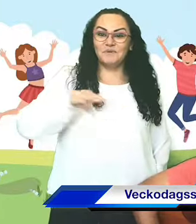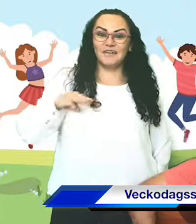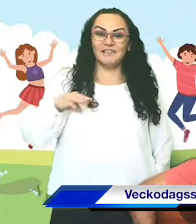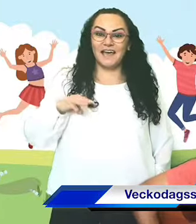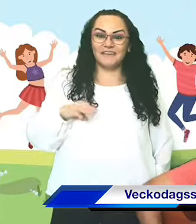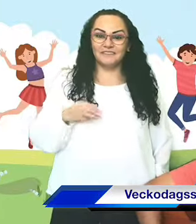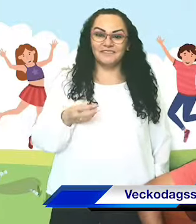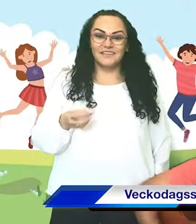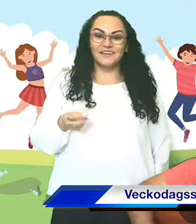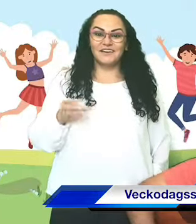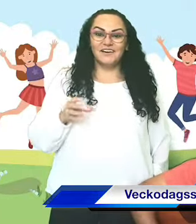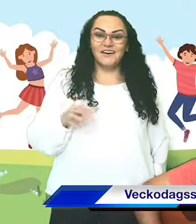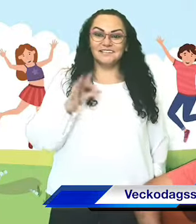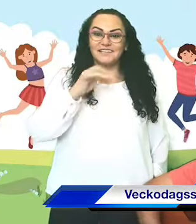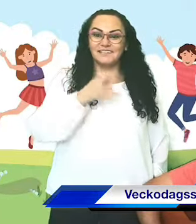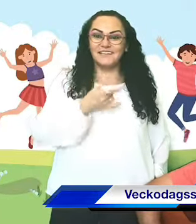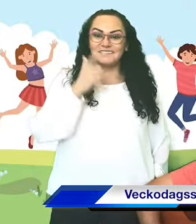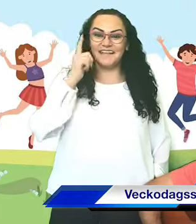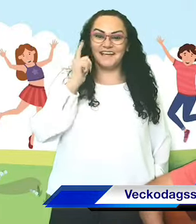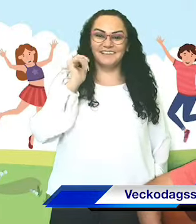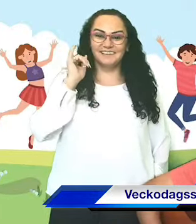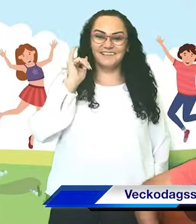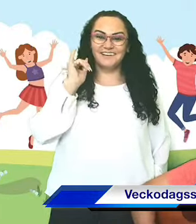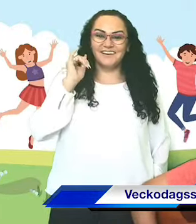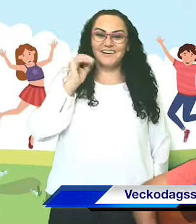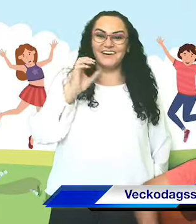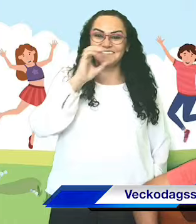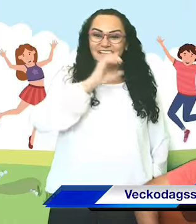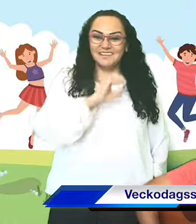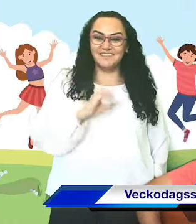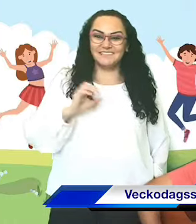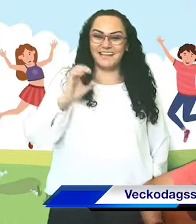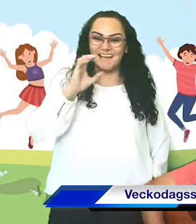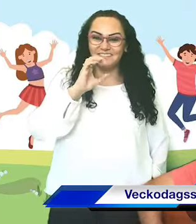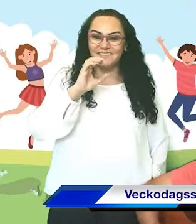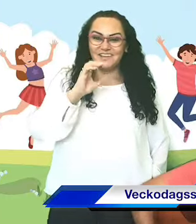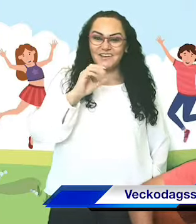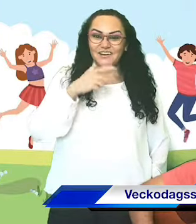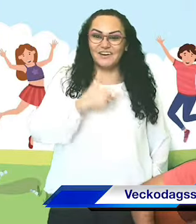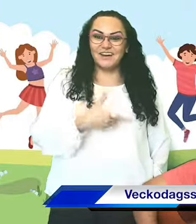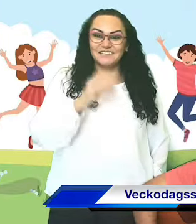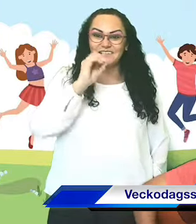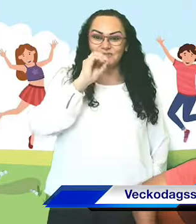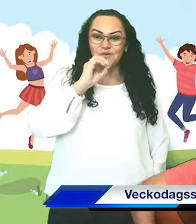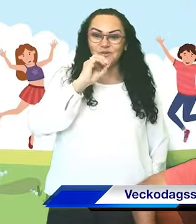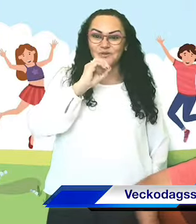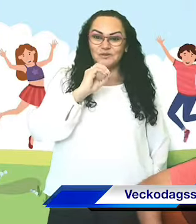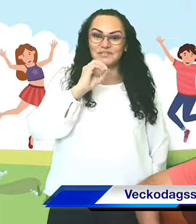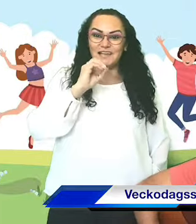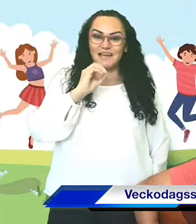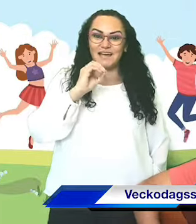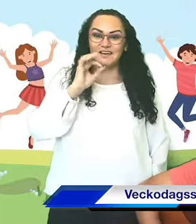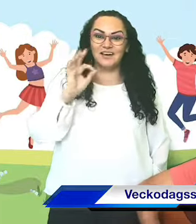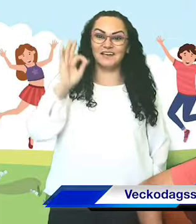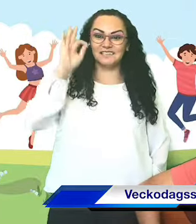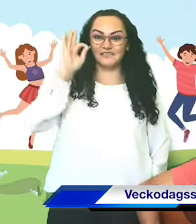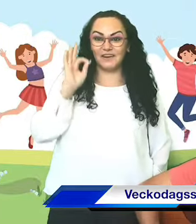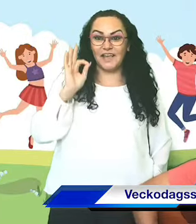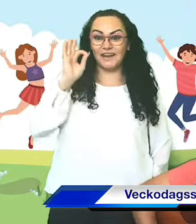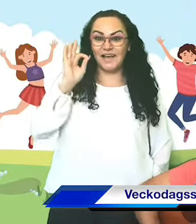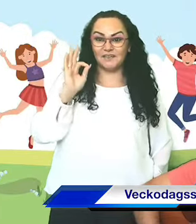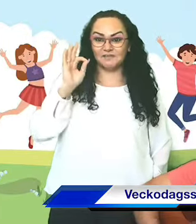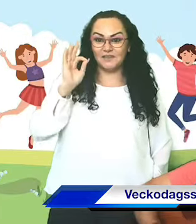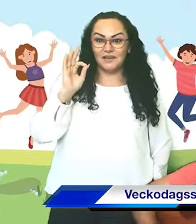så måndag, och sen tisdag, och sen onsdag, och sen torsdag, och